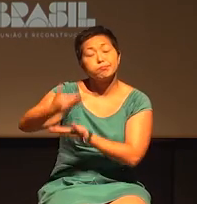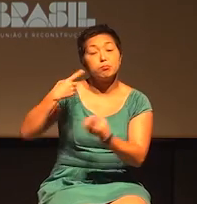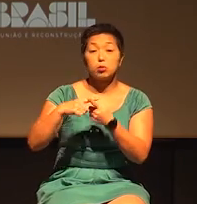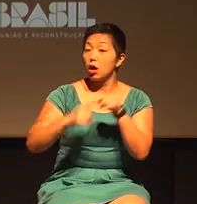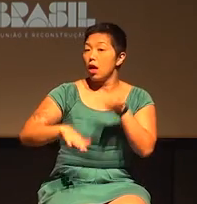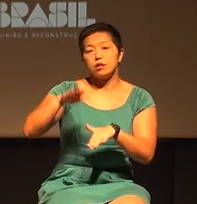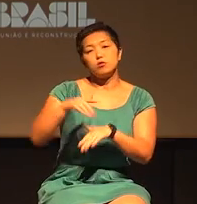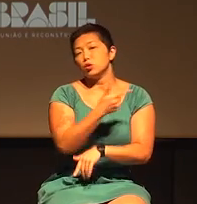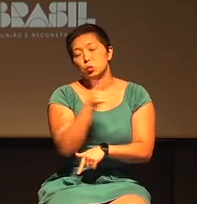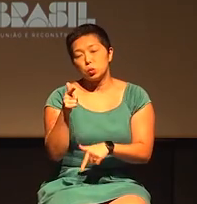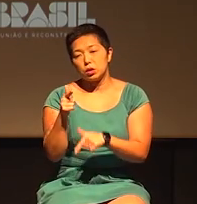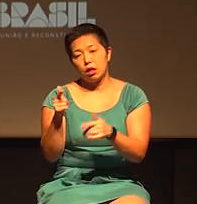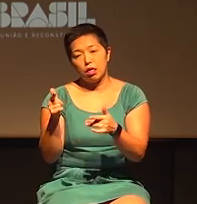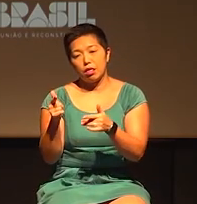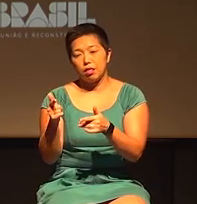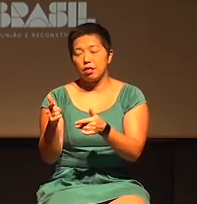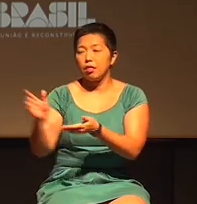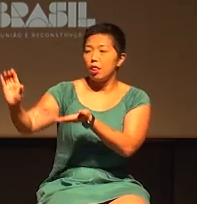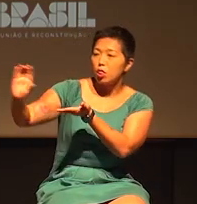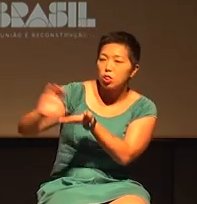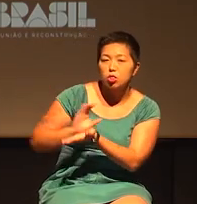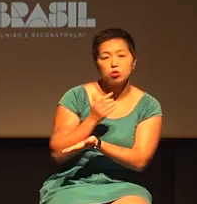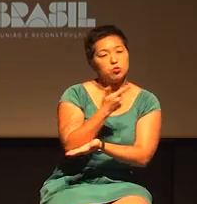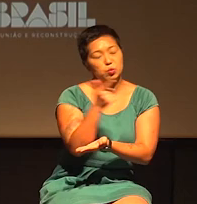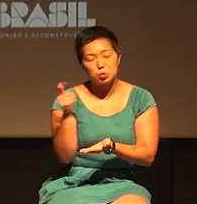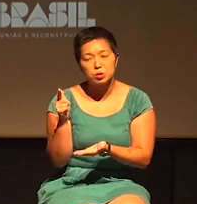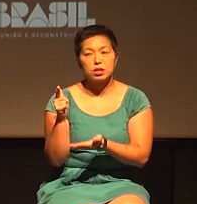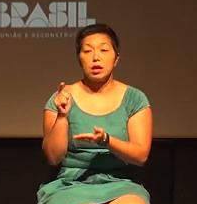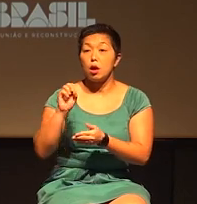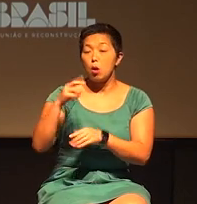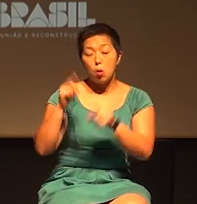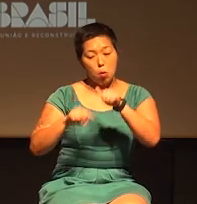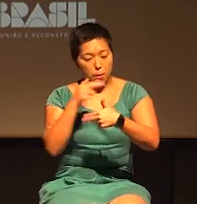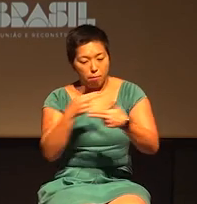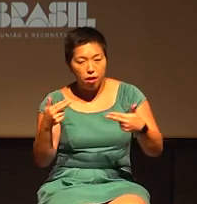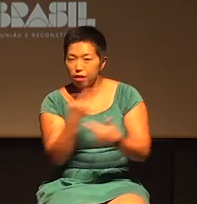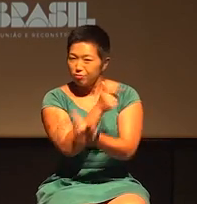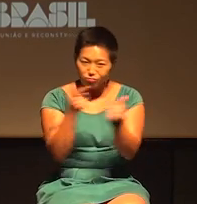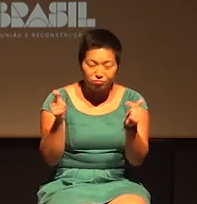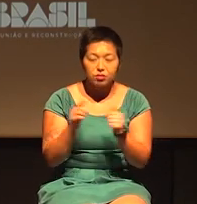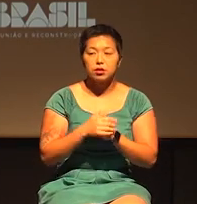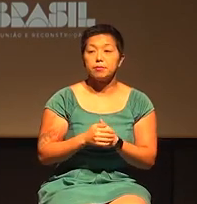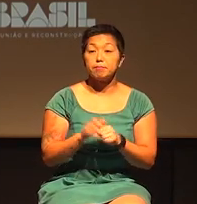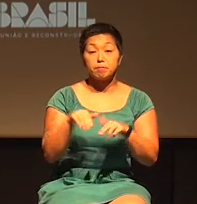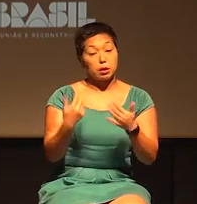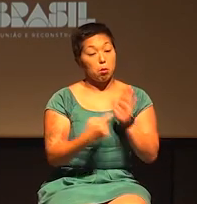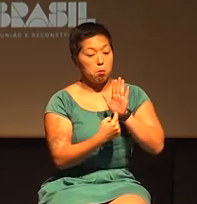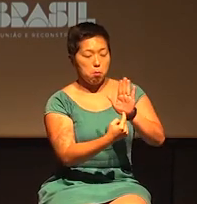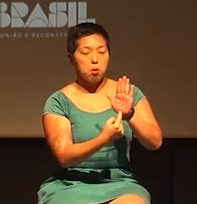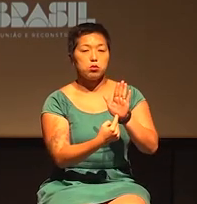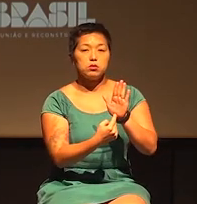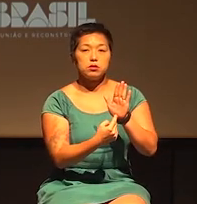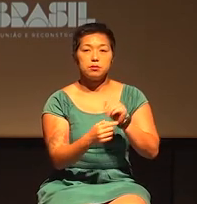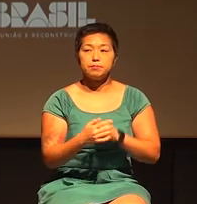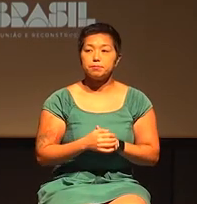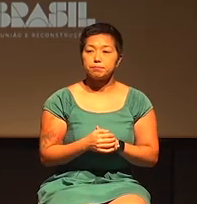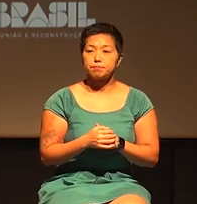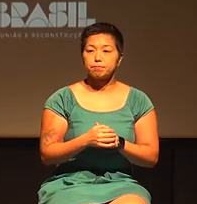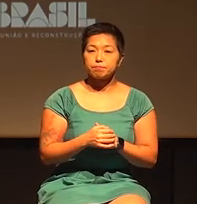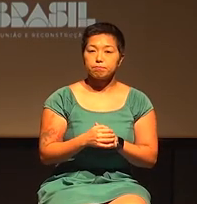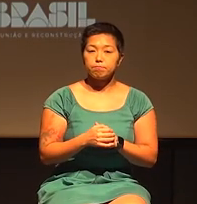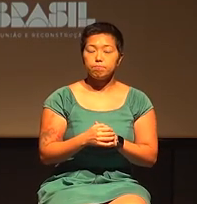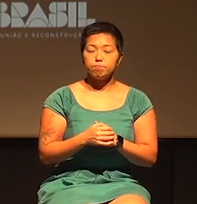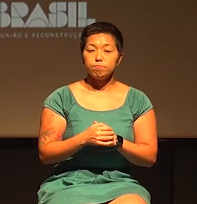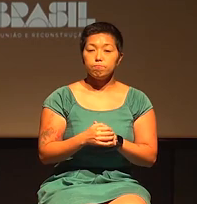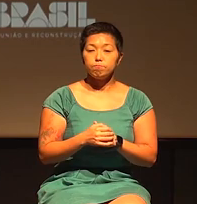doação nem sempre tem tem a embalagem Então eu acho que mostra muito